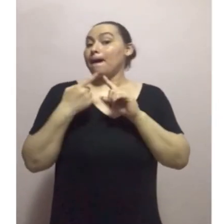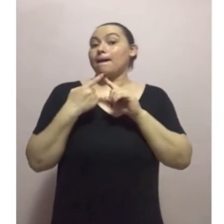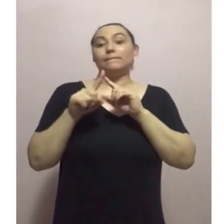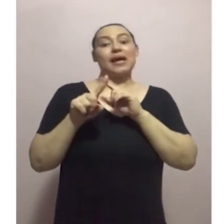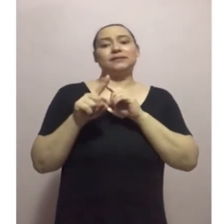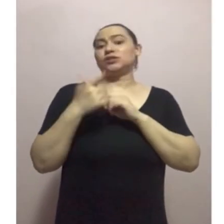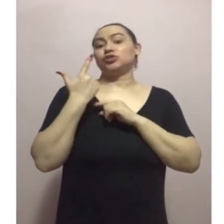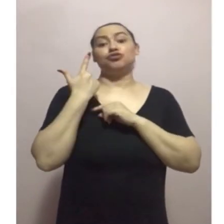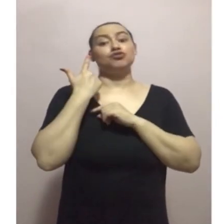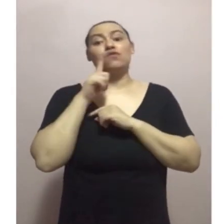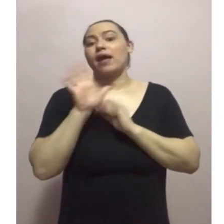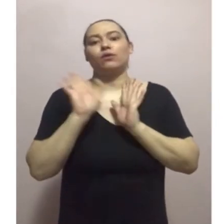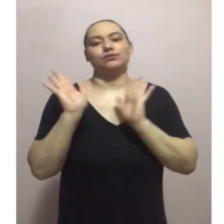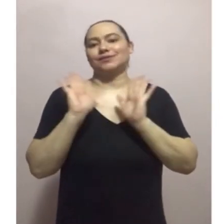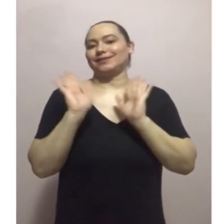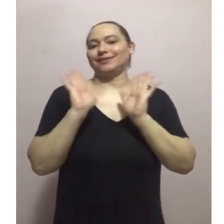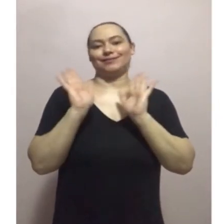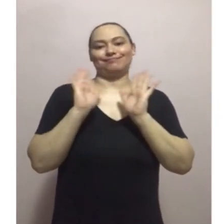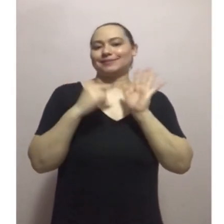a gente não vai conseguir